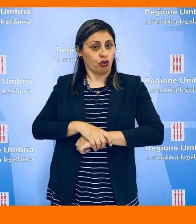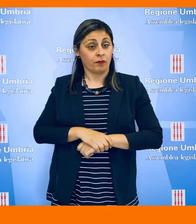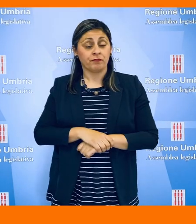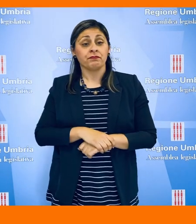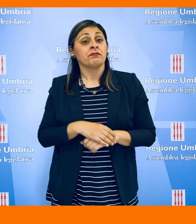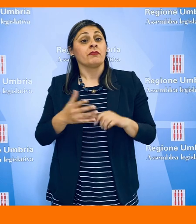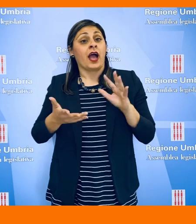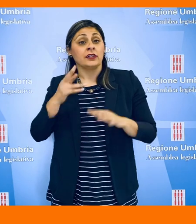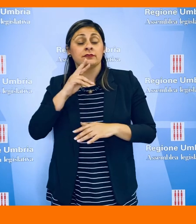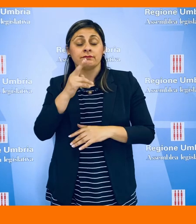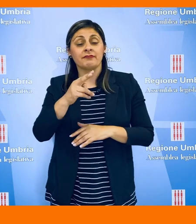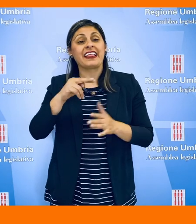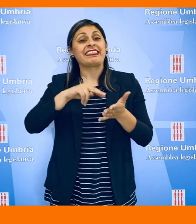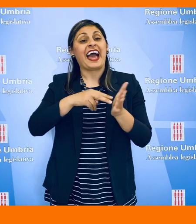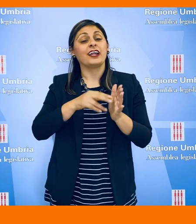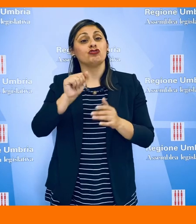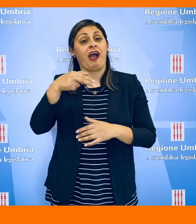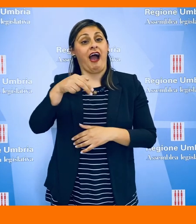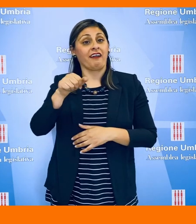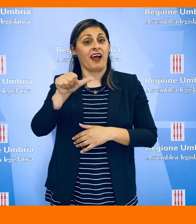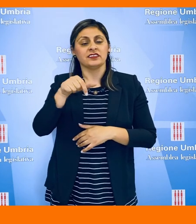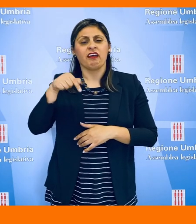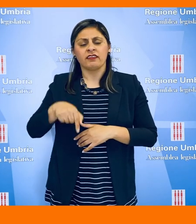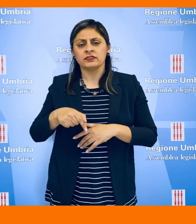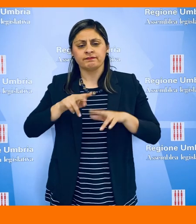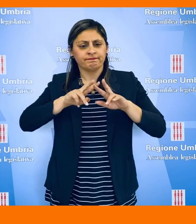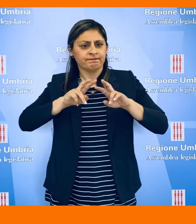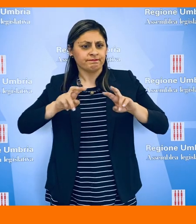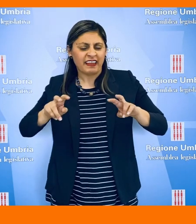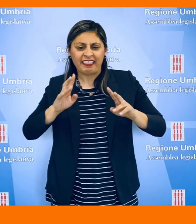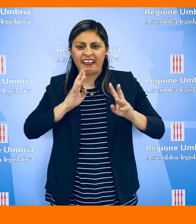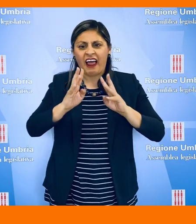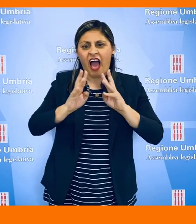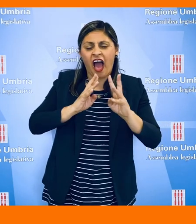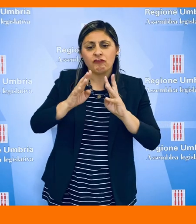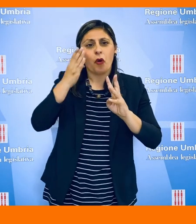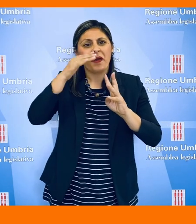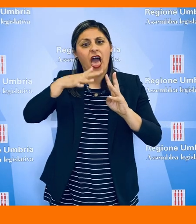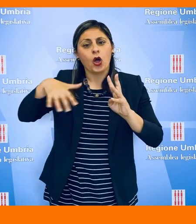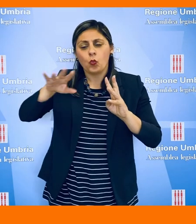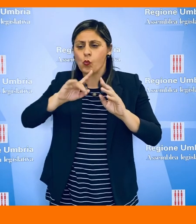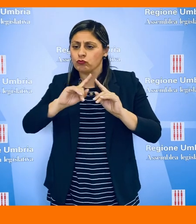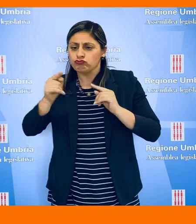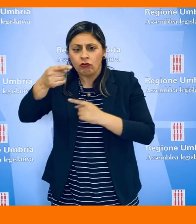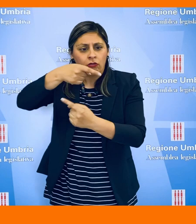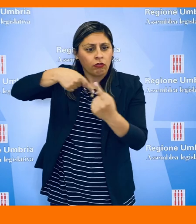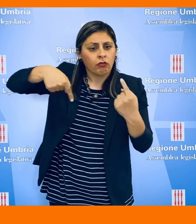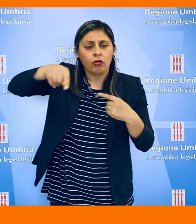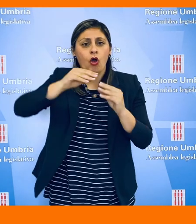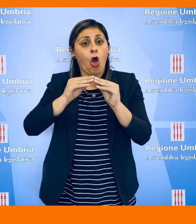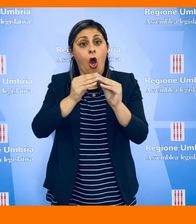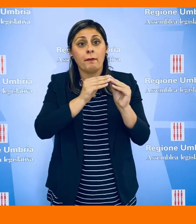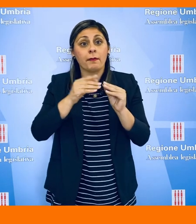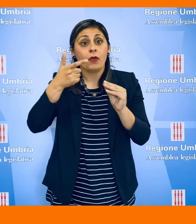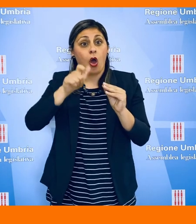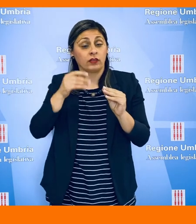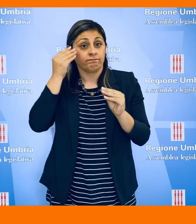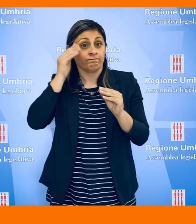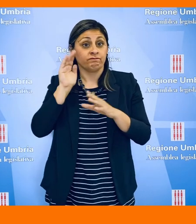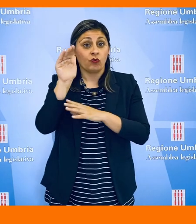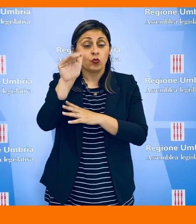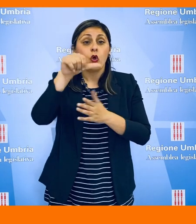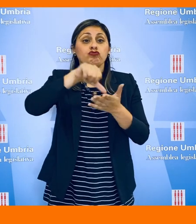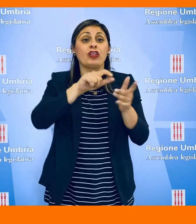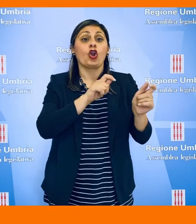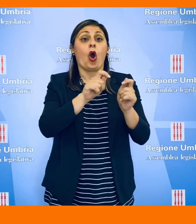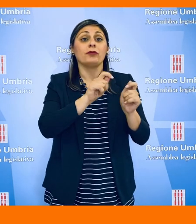il progetto. L'assessore ha detto che i tecnici ANAS stanno realizzando un'analisi dei flussi di traffico intorno a Perugia,